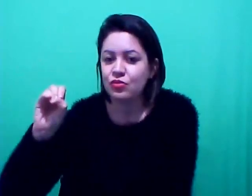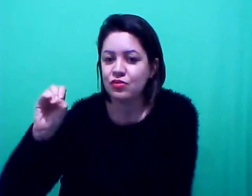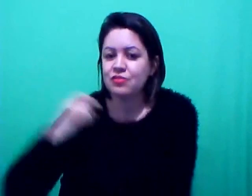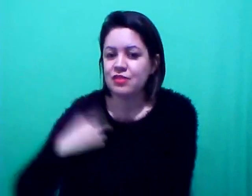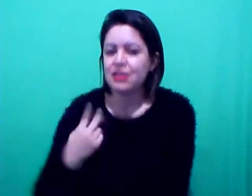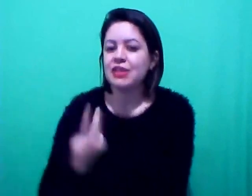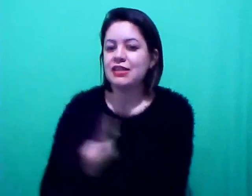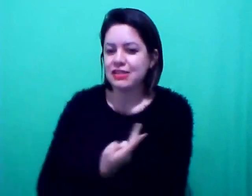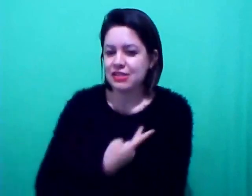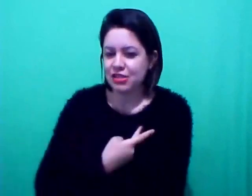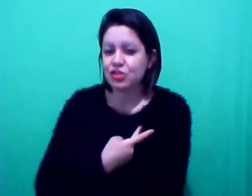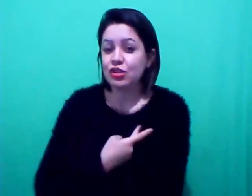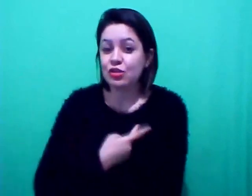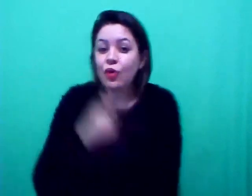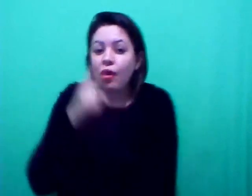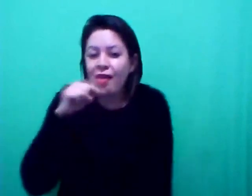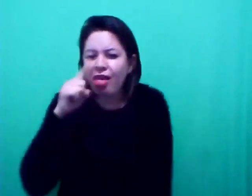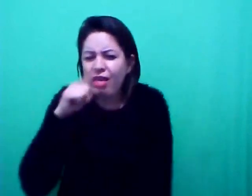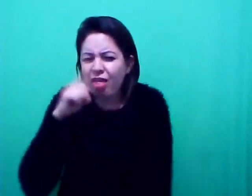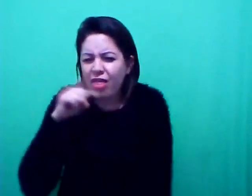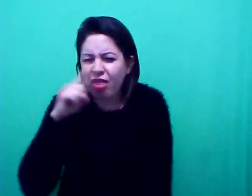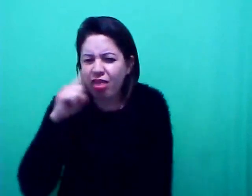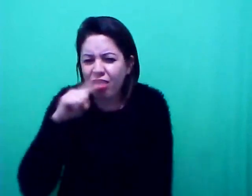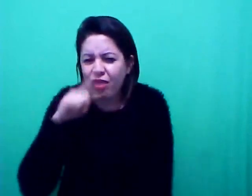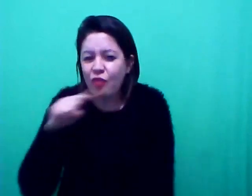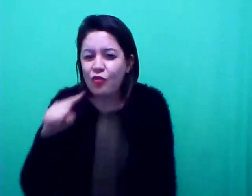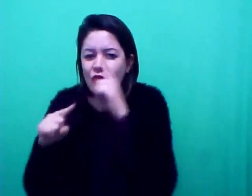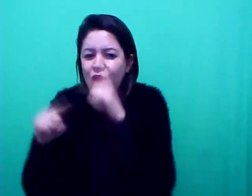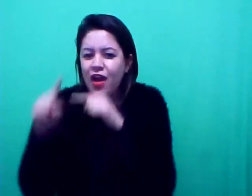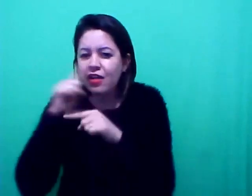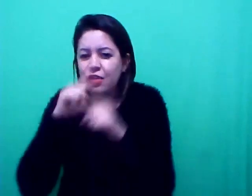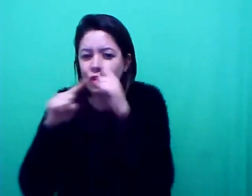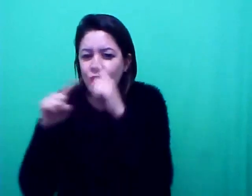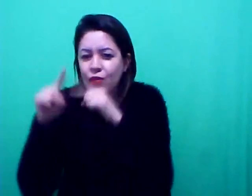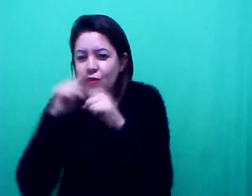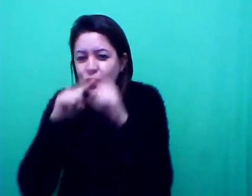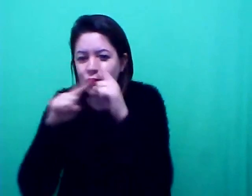Eu não sei o sentido da música, não sei o sentido que está falando.